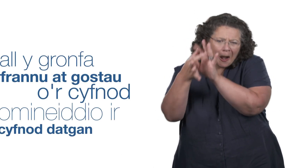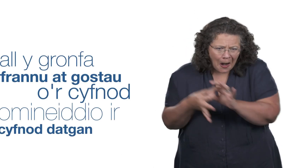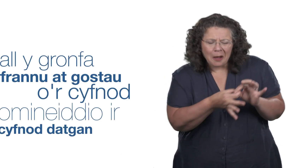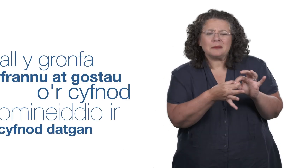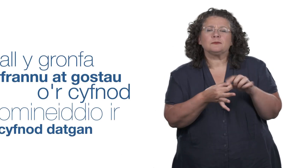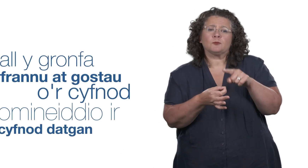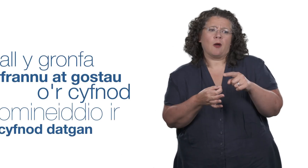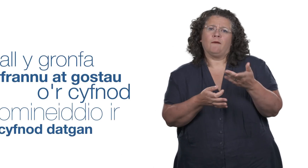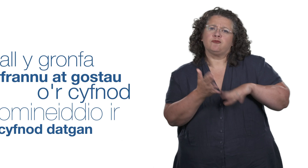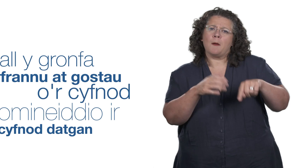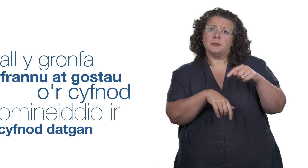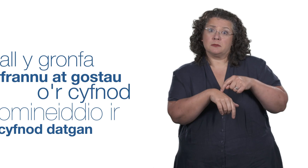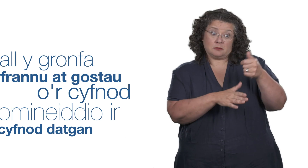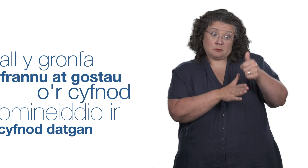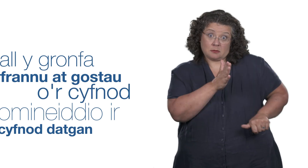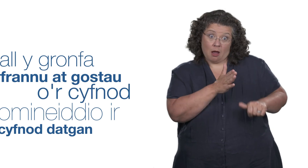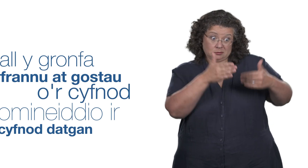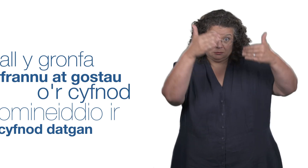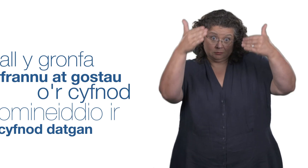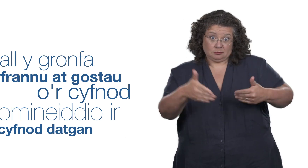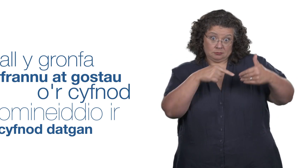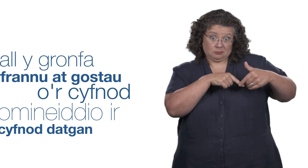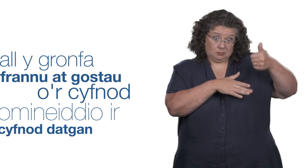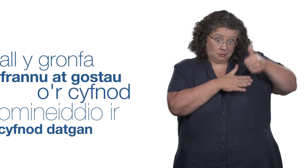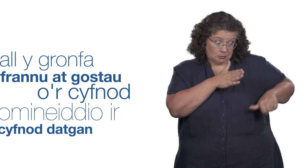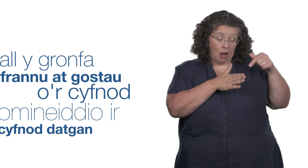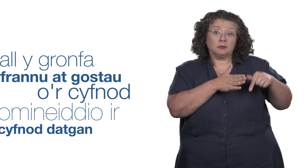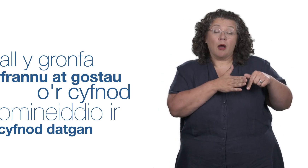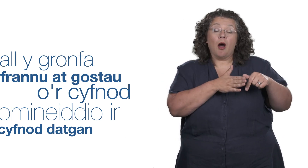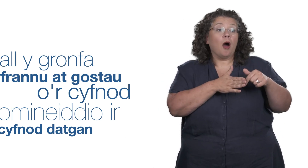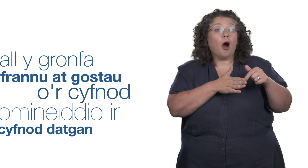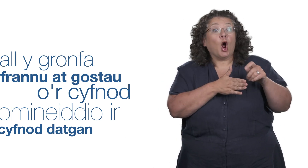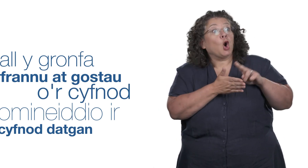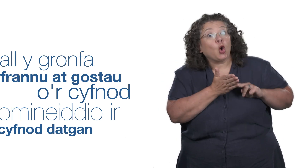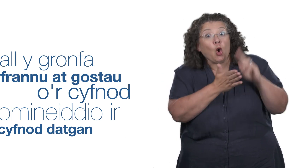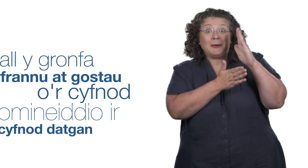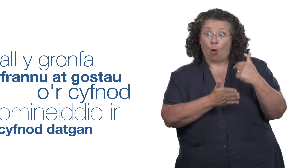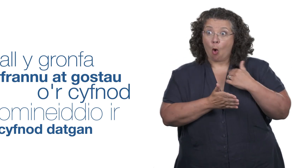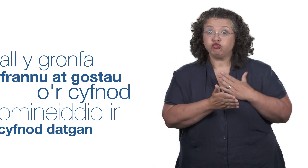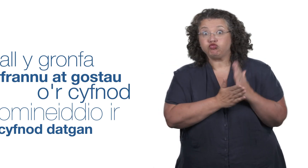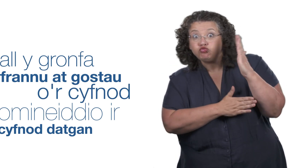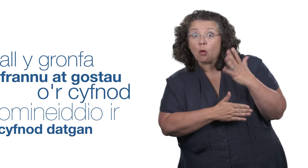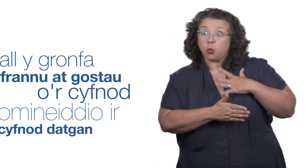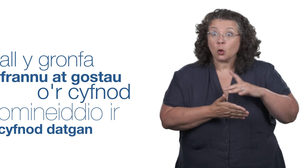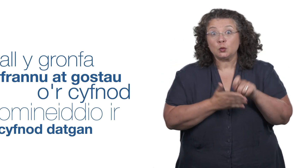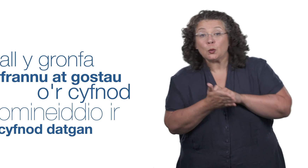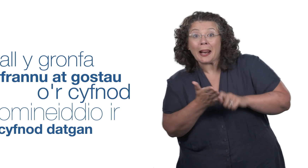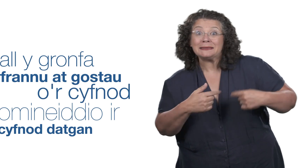ar gael i fodloni costau a ysygyddwyd yn ystod y cyfnod amser o ddiwedd yr enwebiadau, yr